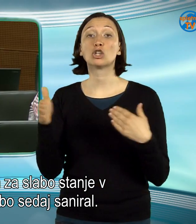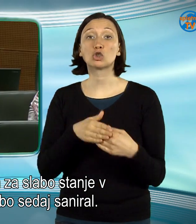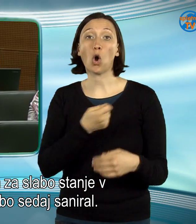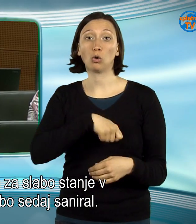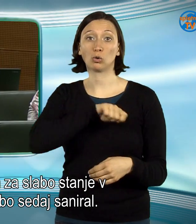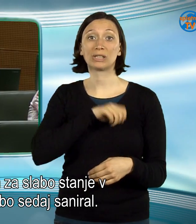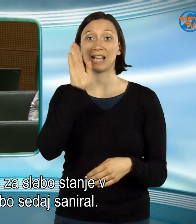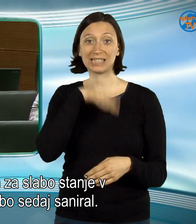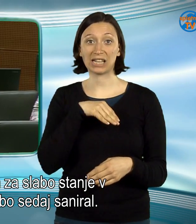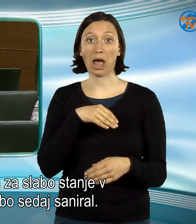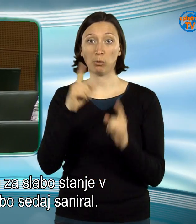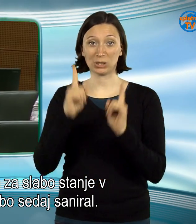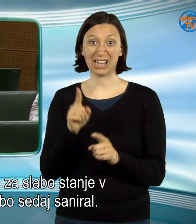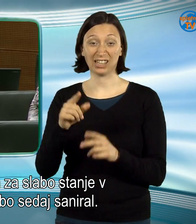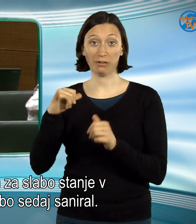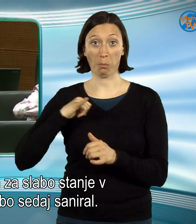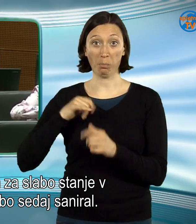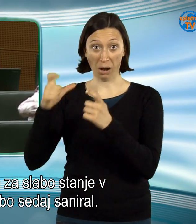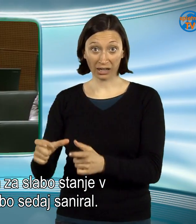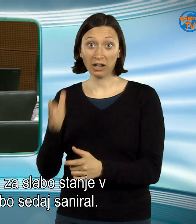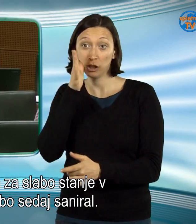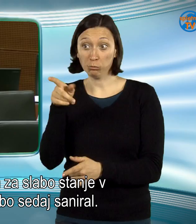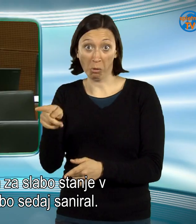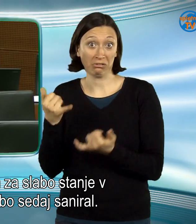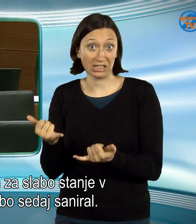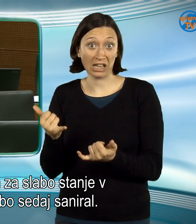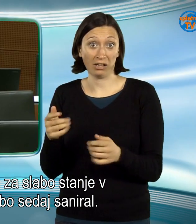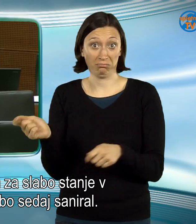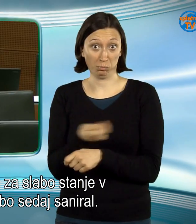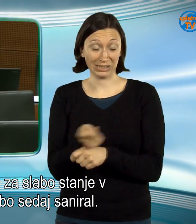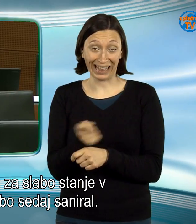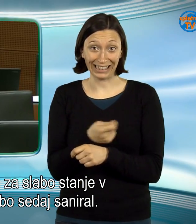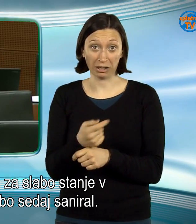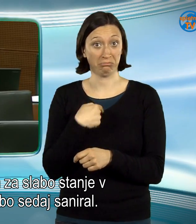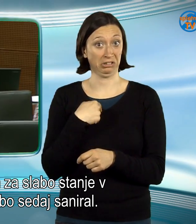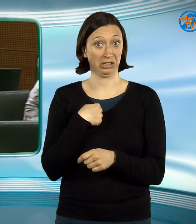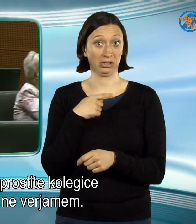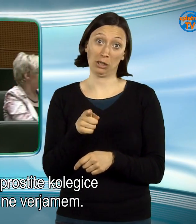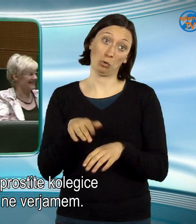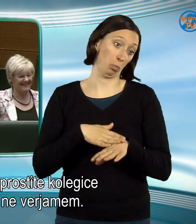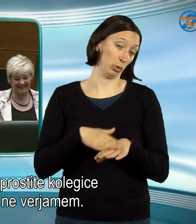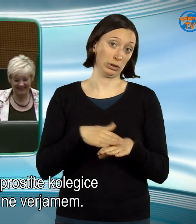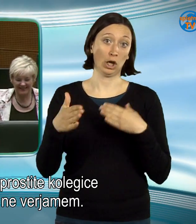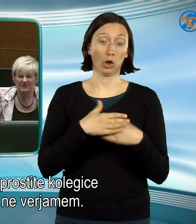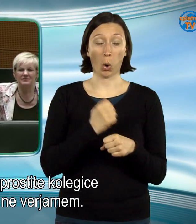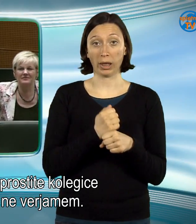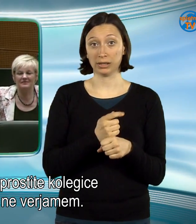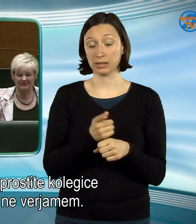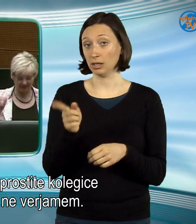soodgovoren za slabo stanje v bankah, jih bo sedaj saniral. Jaz temu, oprostite, kolegice in kolegi,